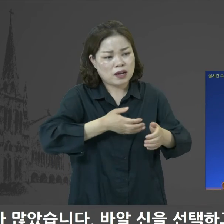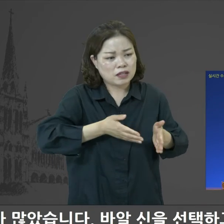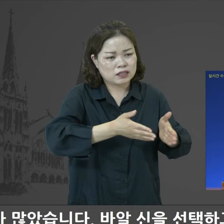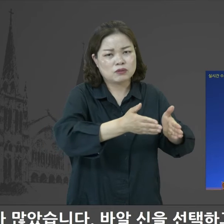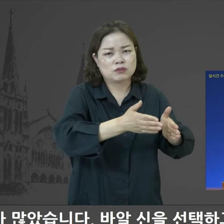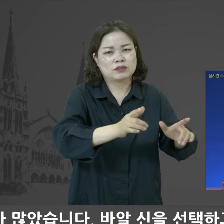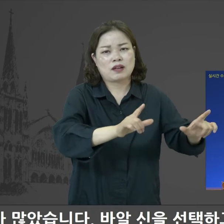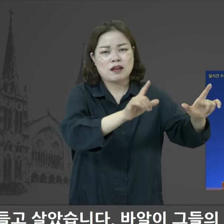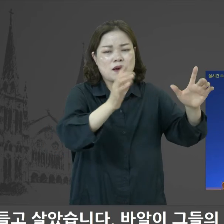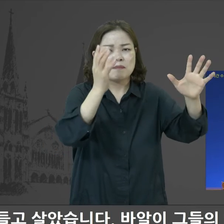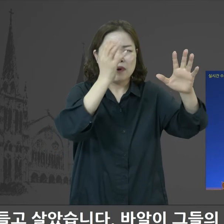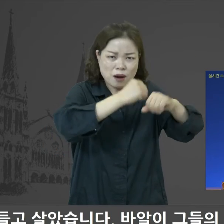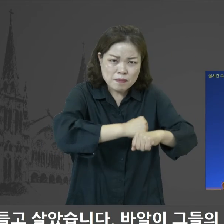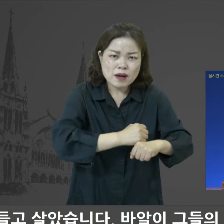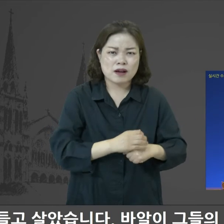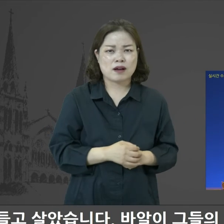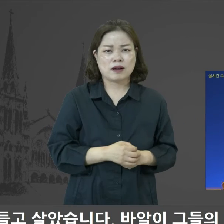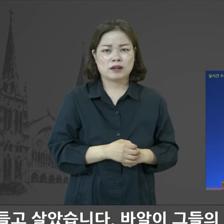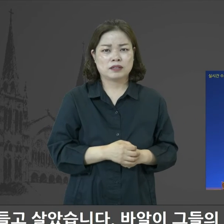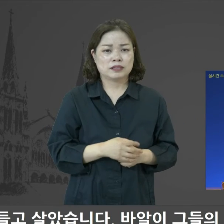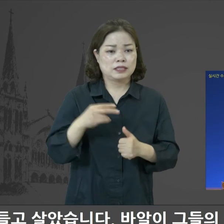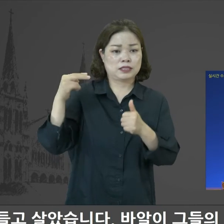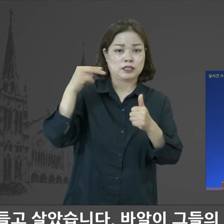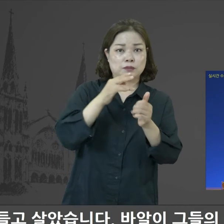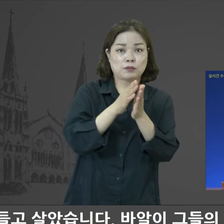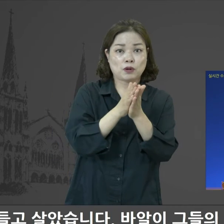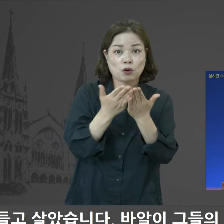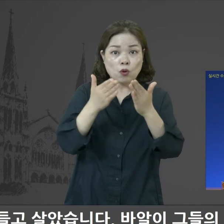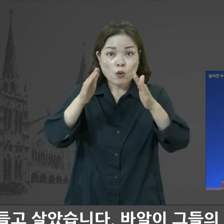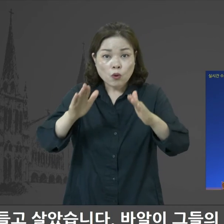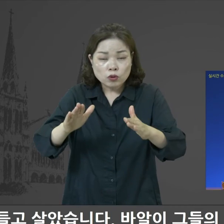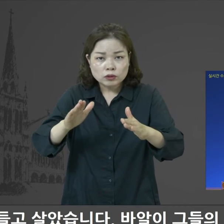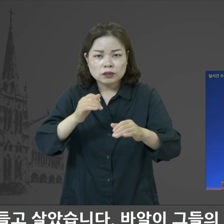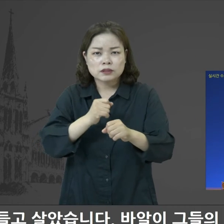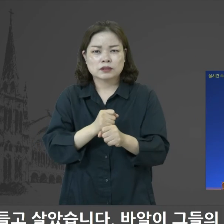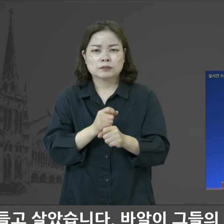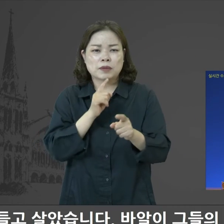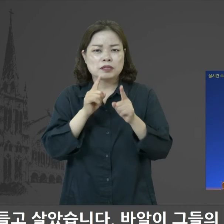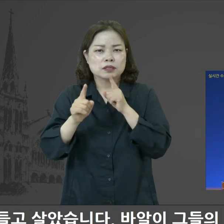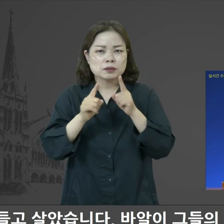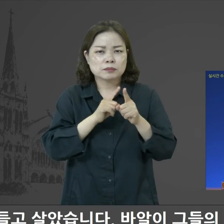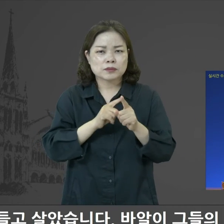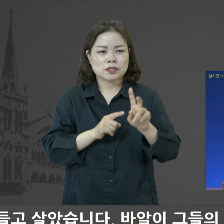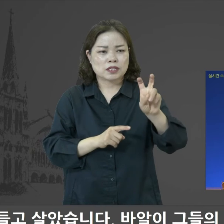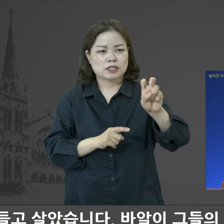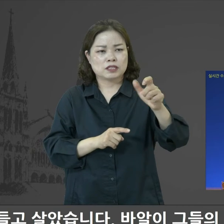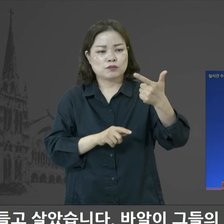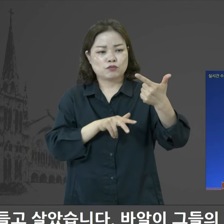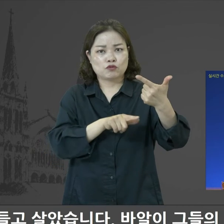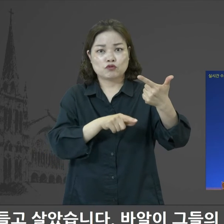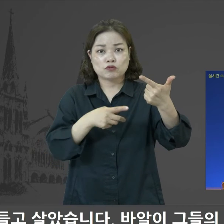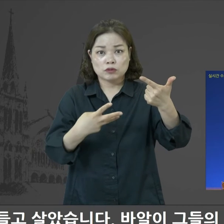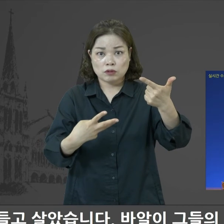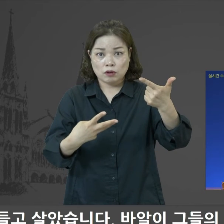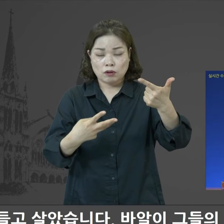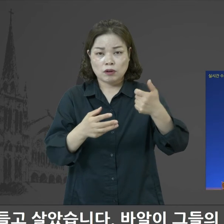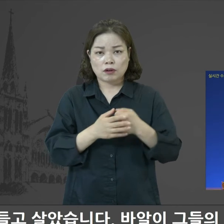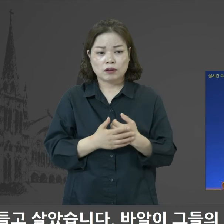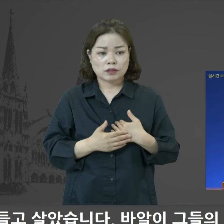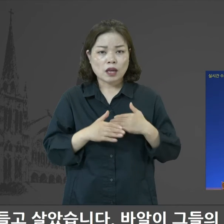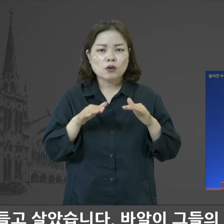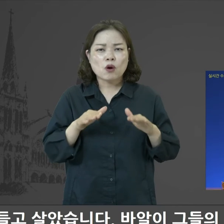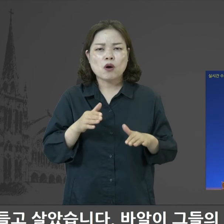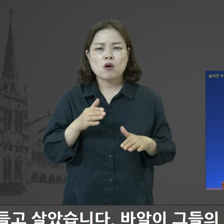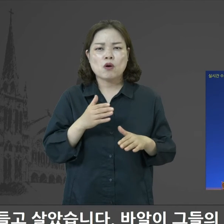살아가게 되는 거죠. 하지만 여러분, 신명기에서는 분명하게 말씀합니다. 오늘 다루진 않았지만 뒤에 26절에 보시겠습니까? 내가